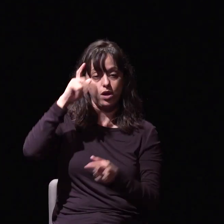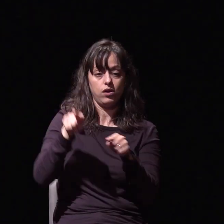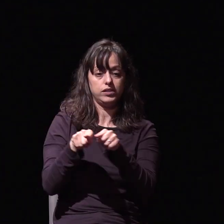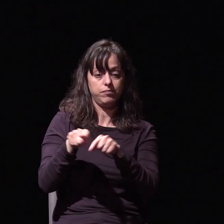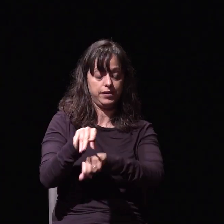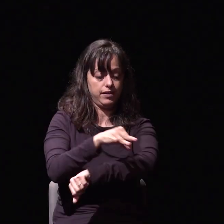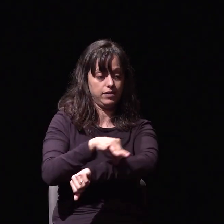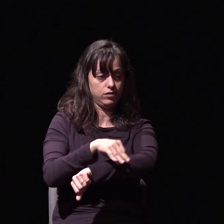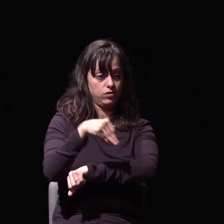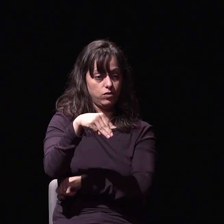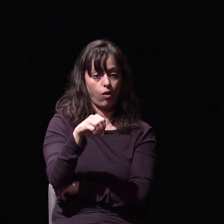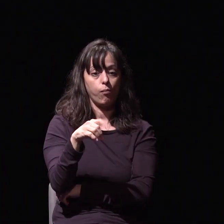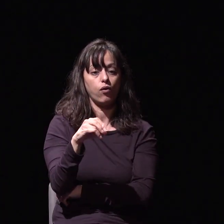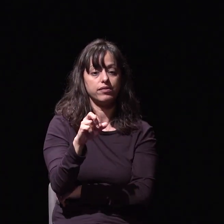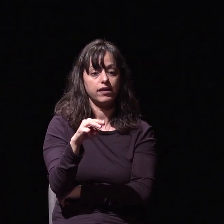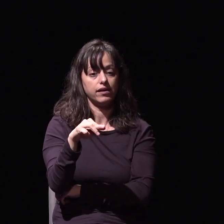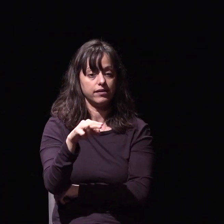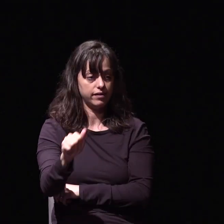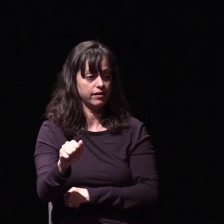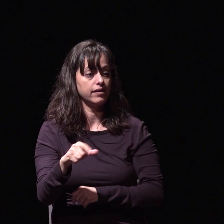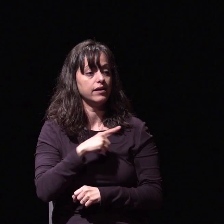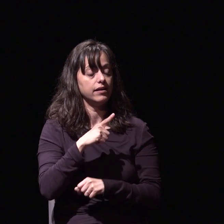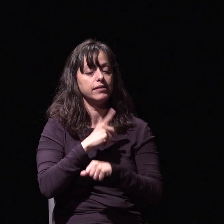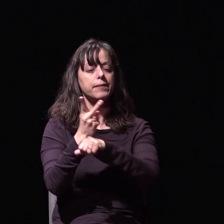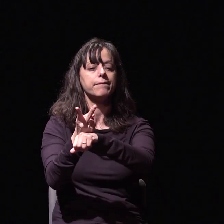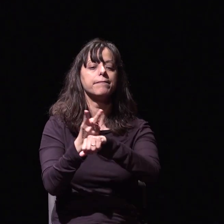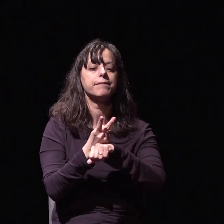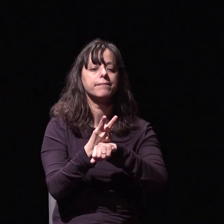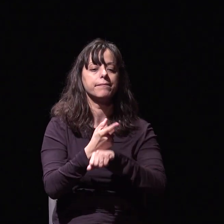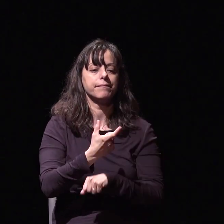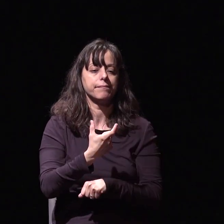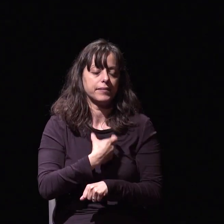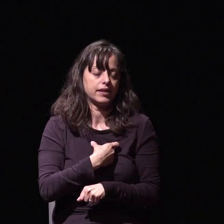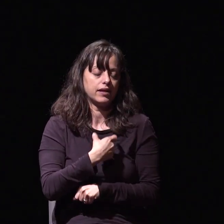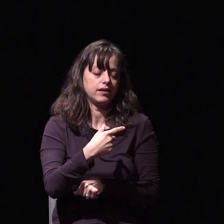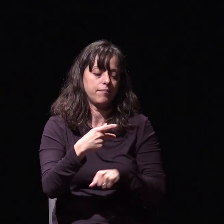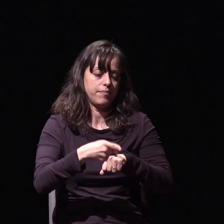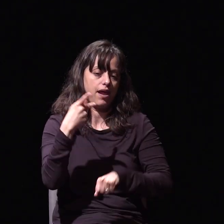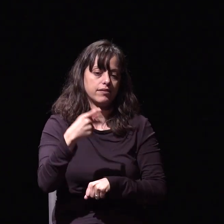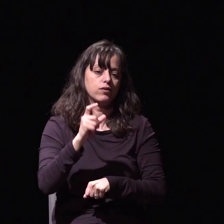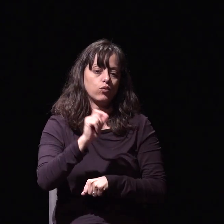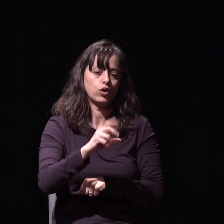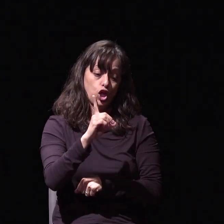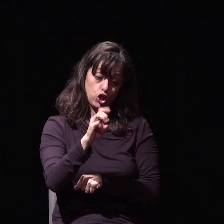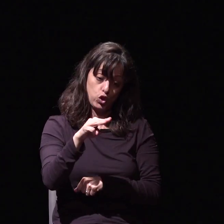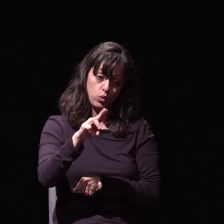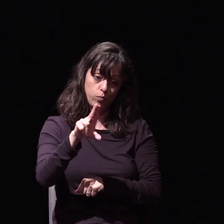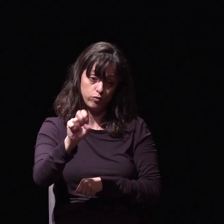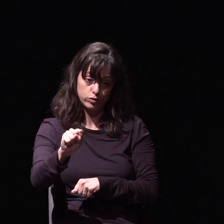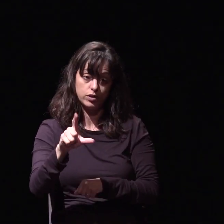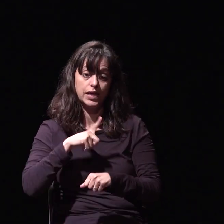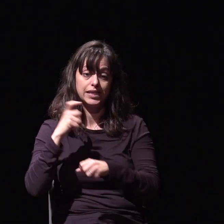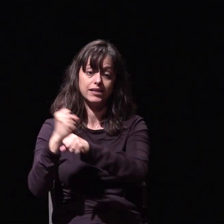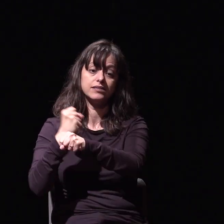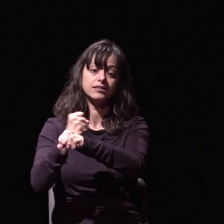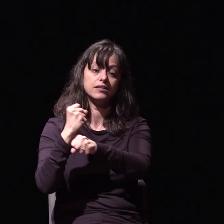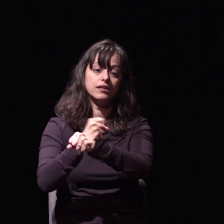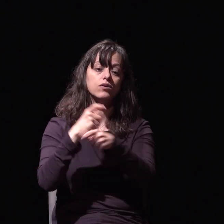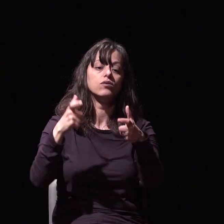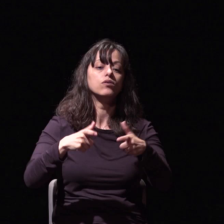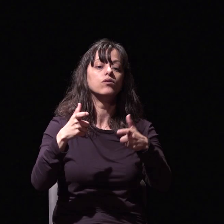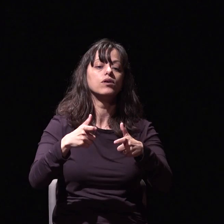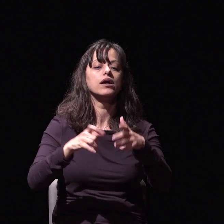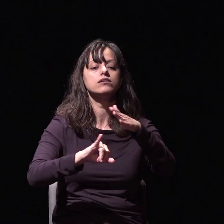arquitetura moderna. Recebeu a medalha de prata no Prêmio Domus, na Itália, pelo projeto de restauro do edifício sede do Instituto